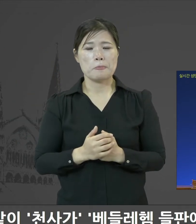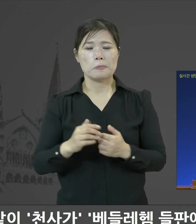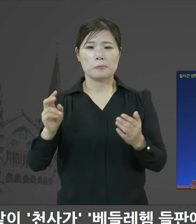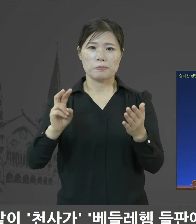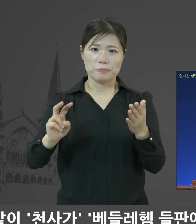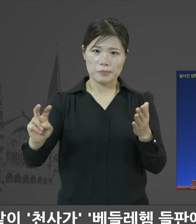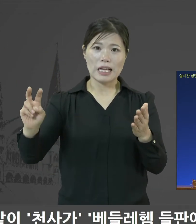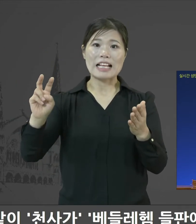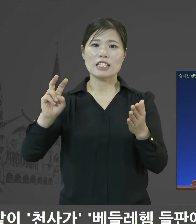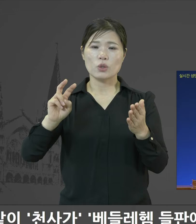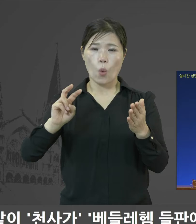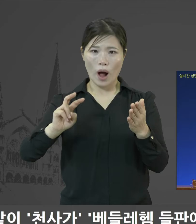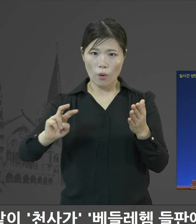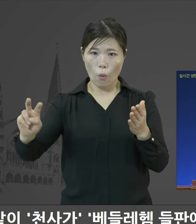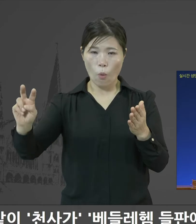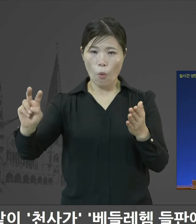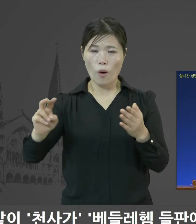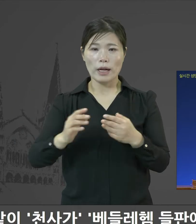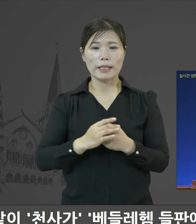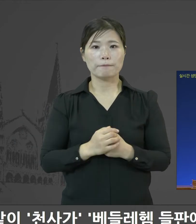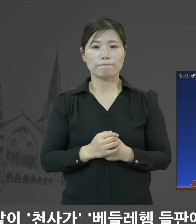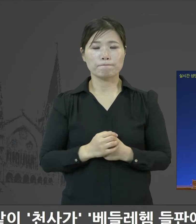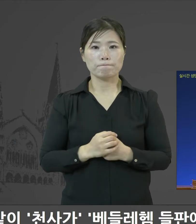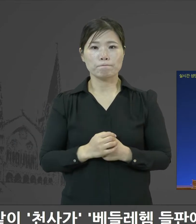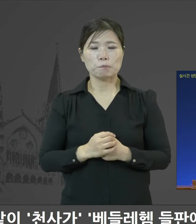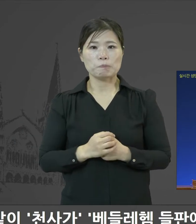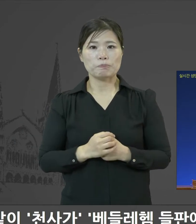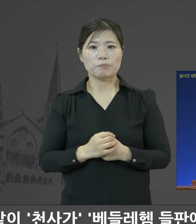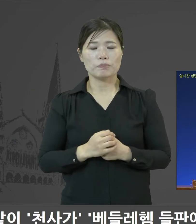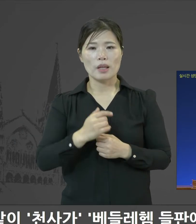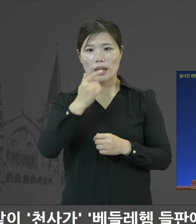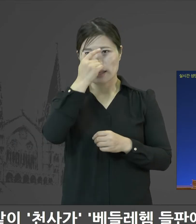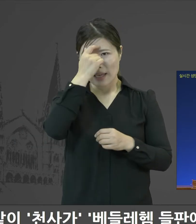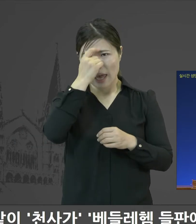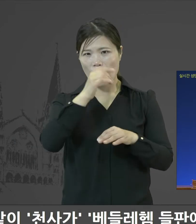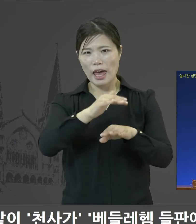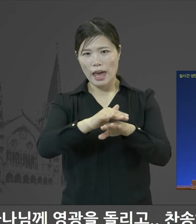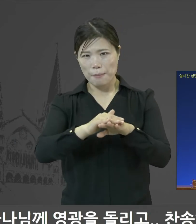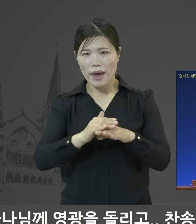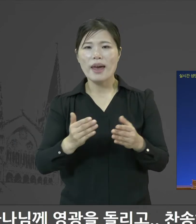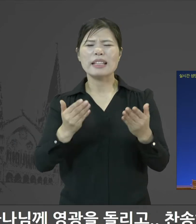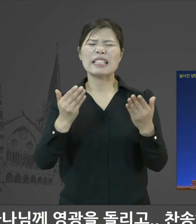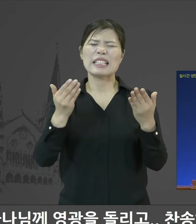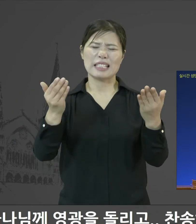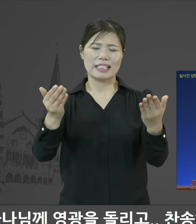찬송하고. 여러분, 이게 뭔지 아세요? 예배드린 겁니다.